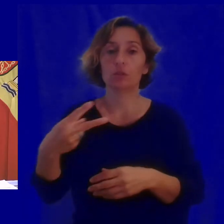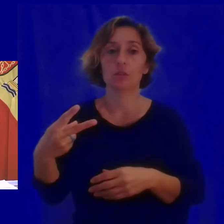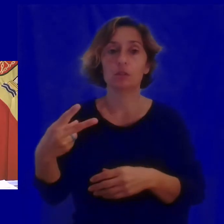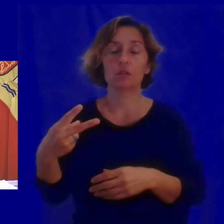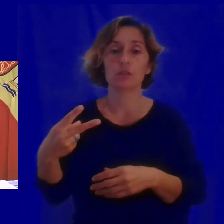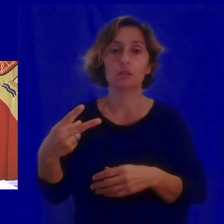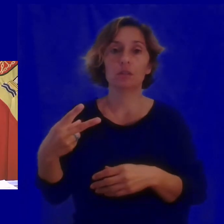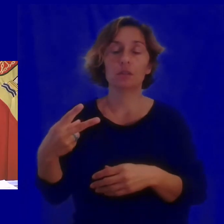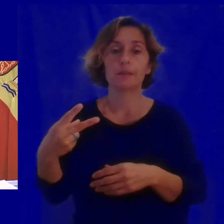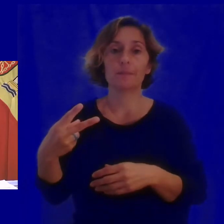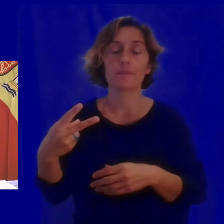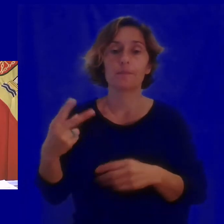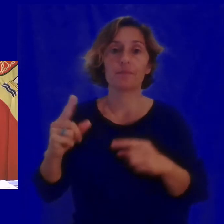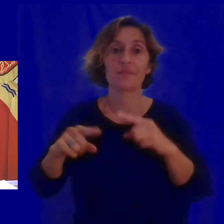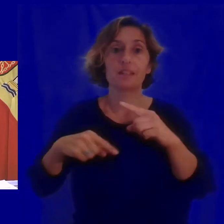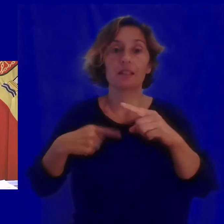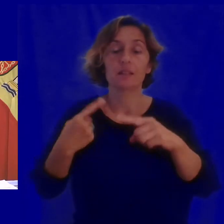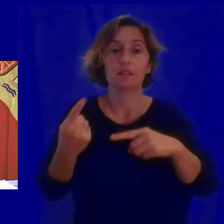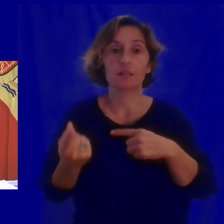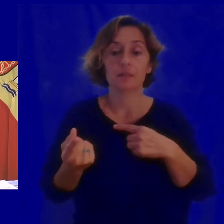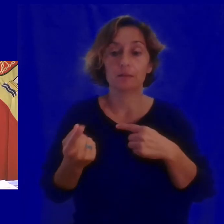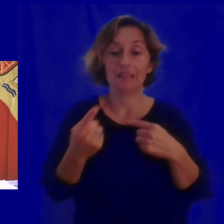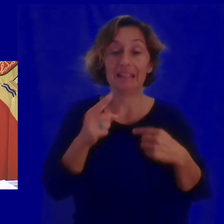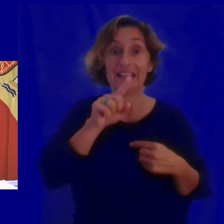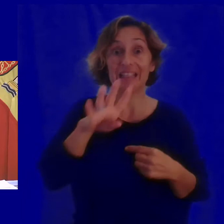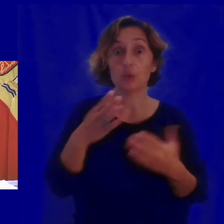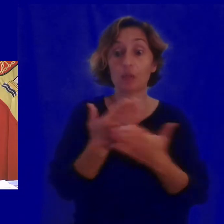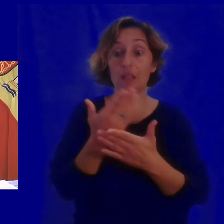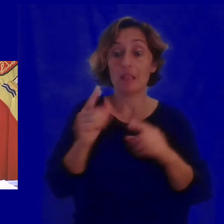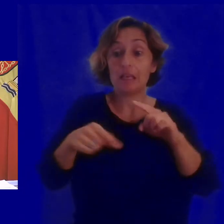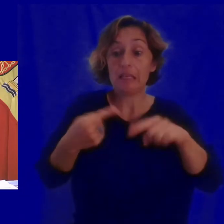también en la incidencia acumulada a los 14 días.